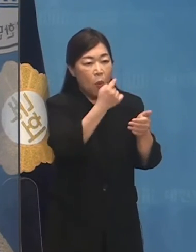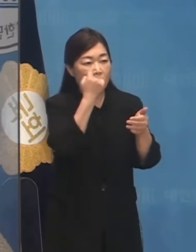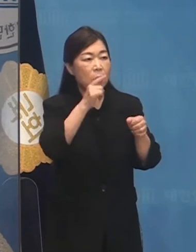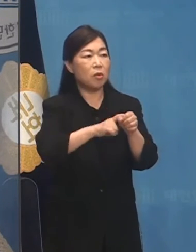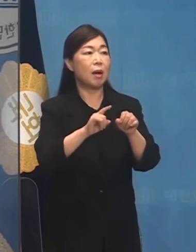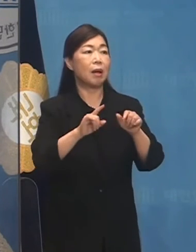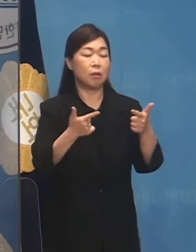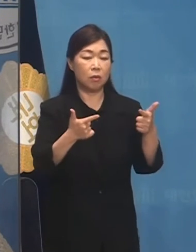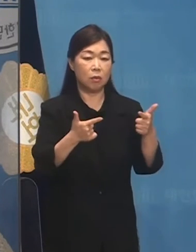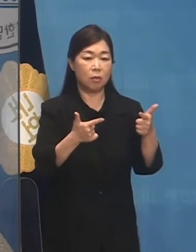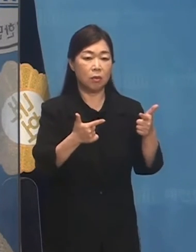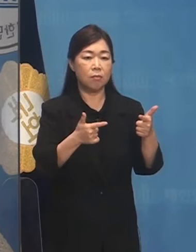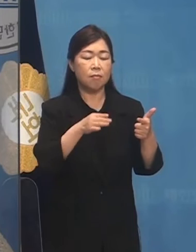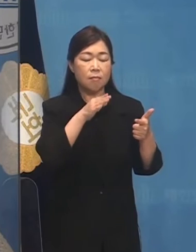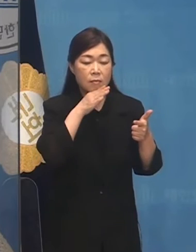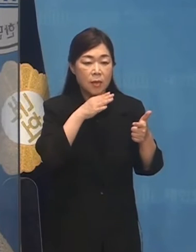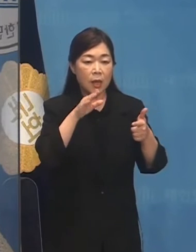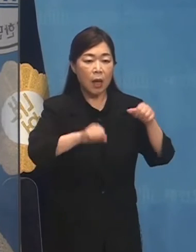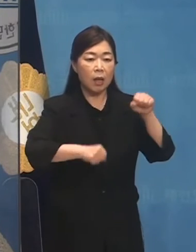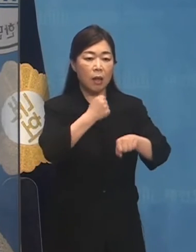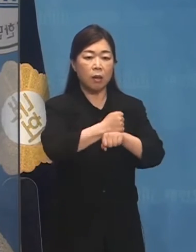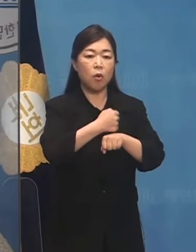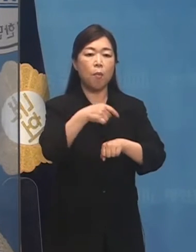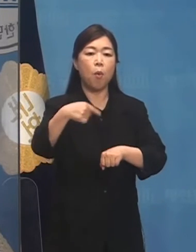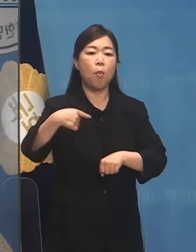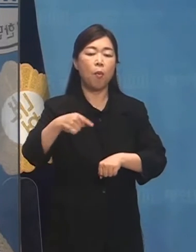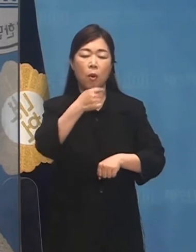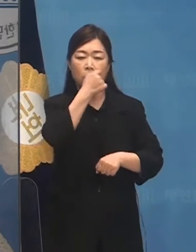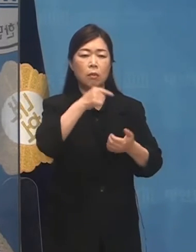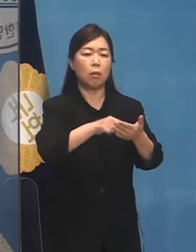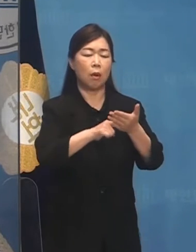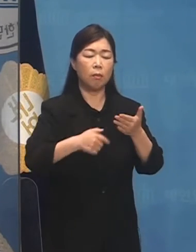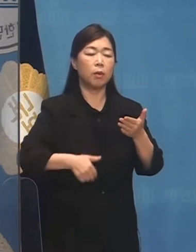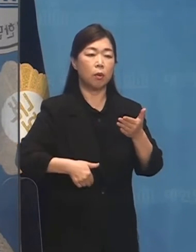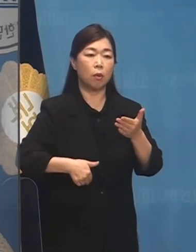확인하는 게 아니지 않습니까? 반드시 이 내용